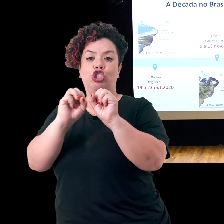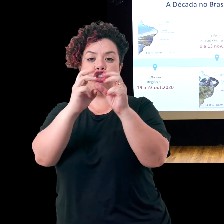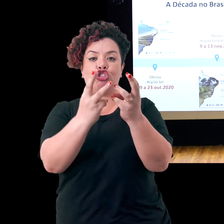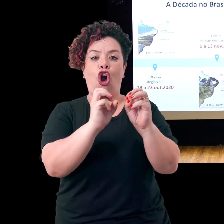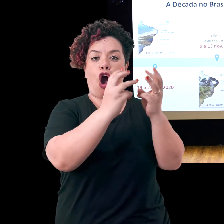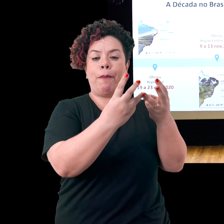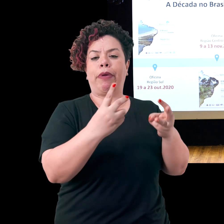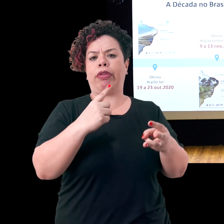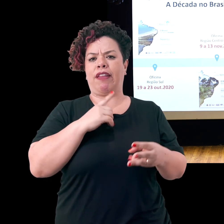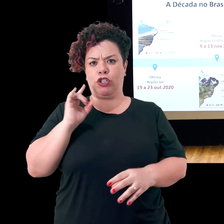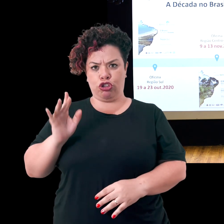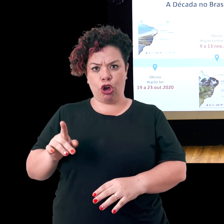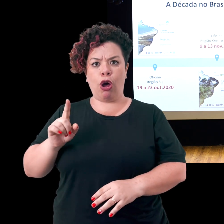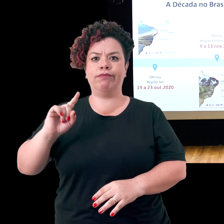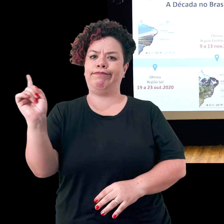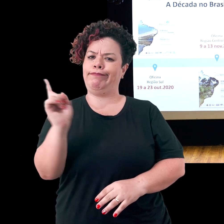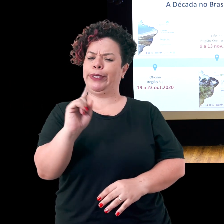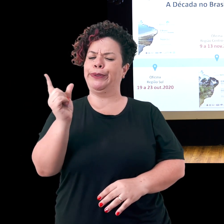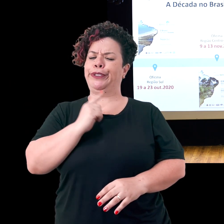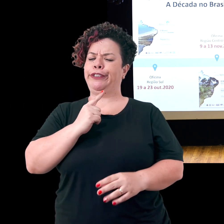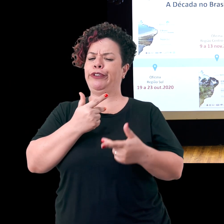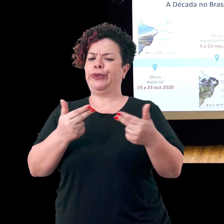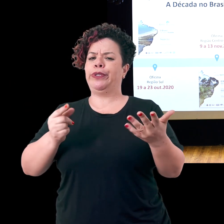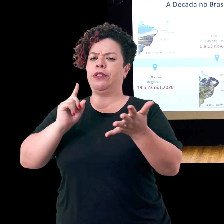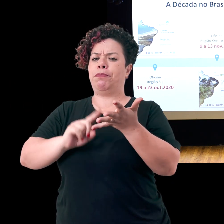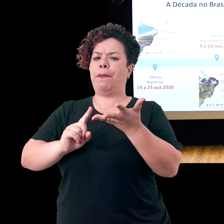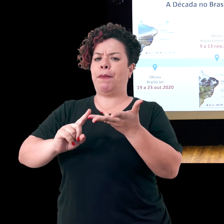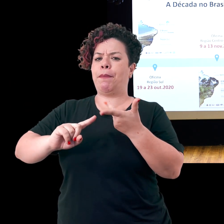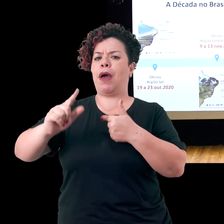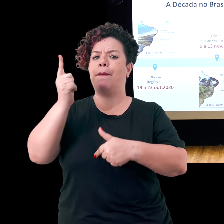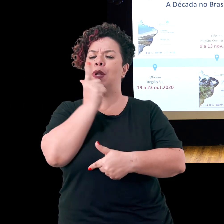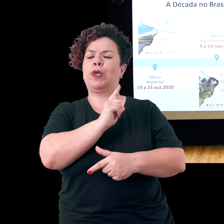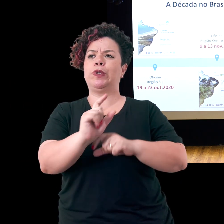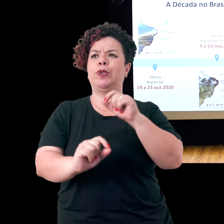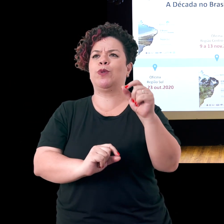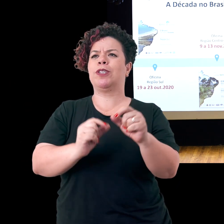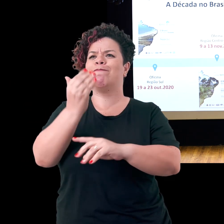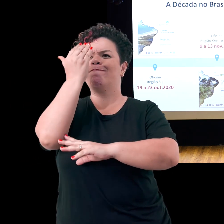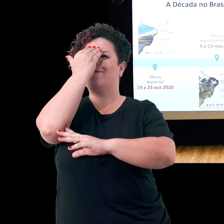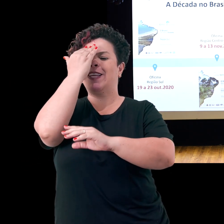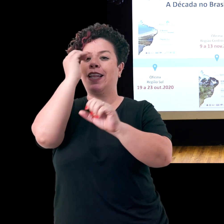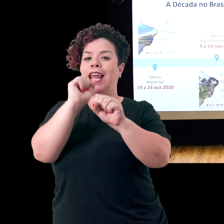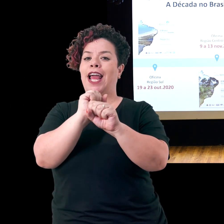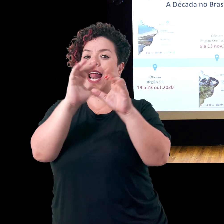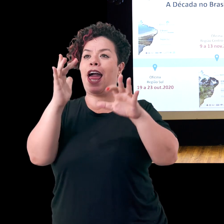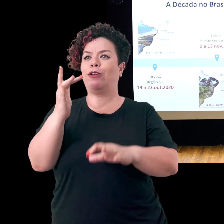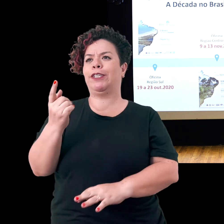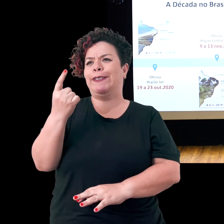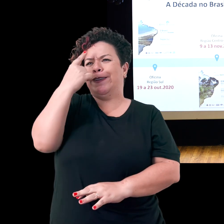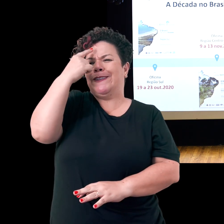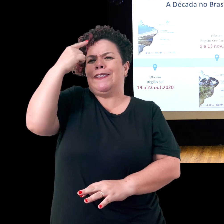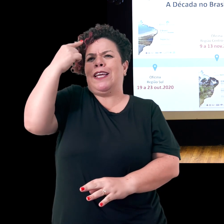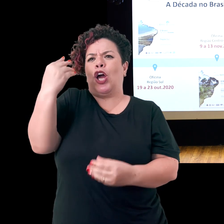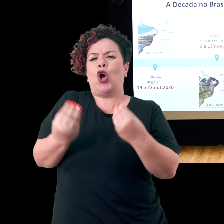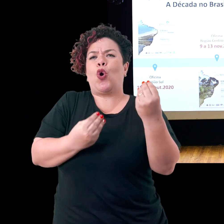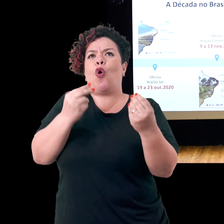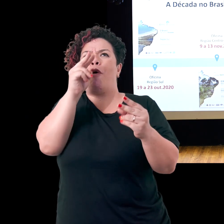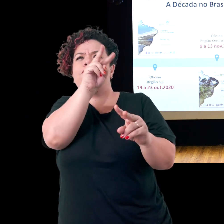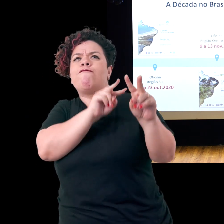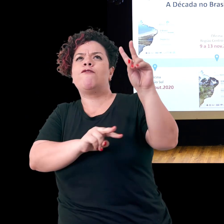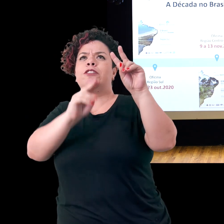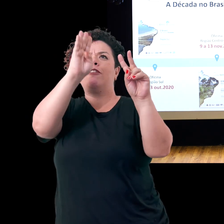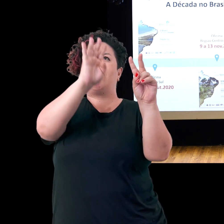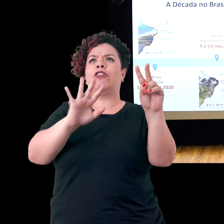só os workshops, um monte de outras coisas foram sendo feitas para maturar essa ideia e dar essa visão nacional do que